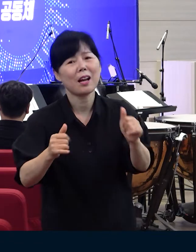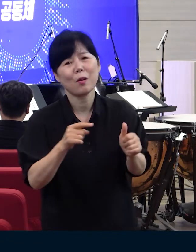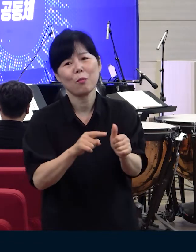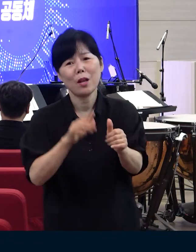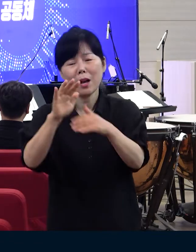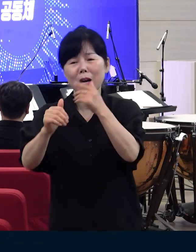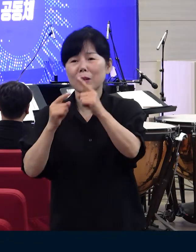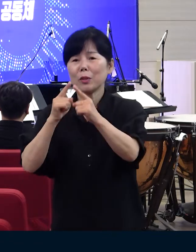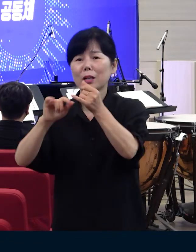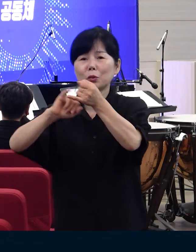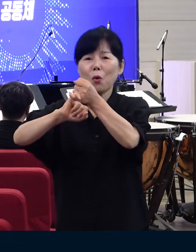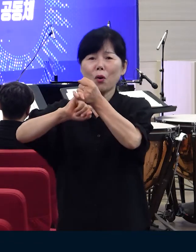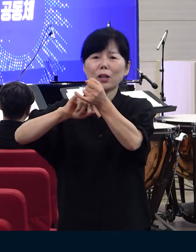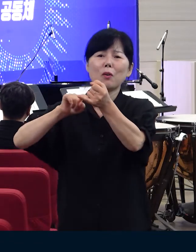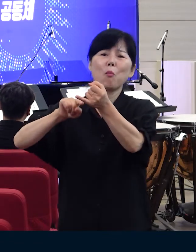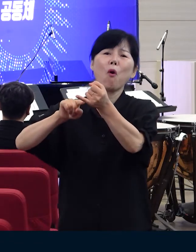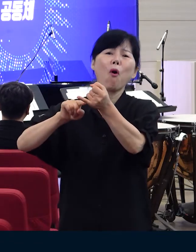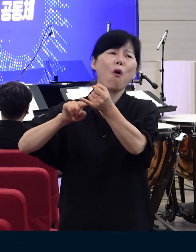도대체 뭡니까?